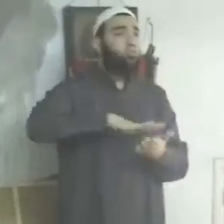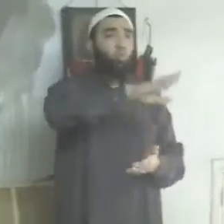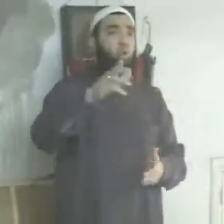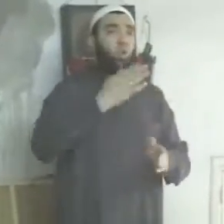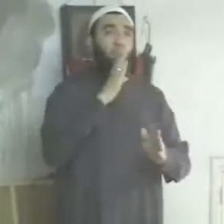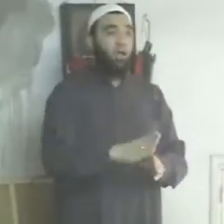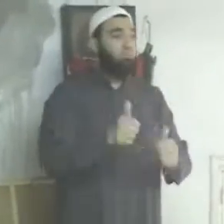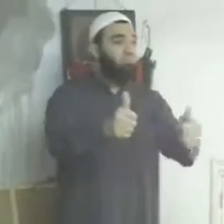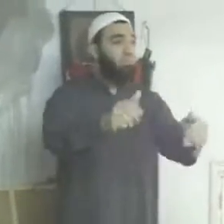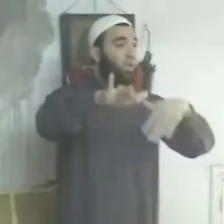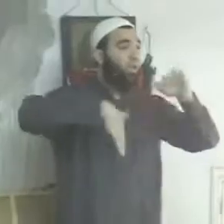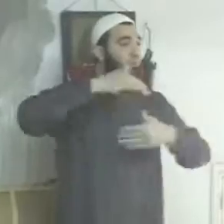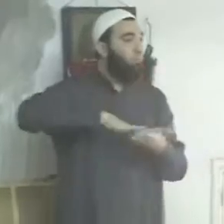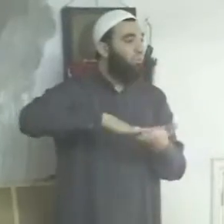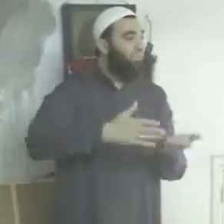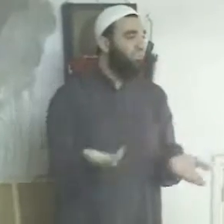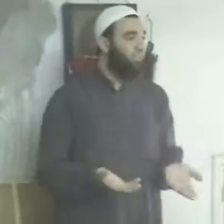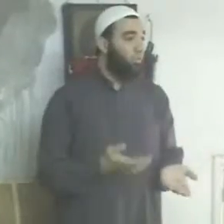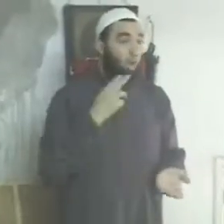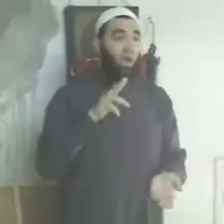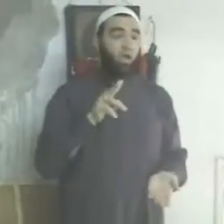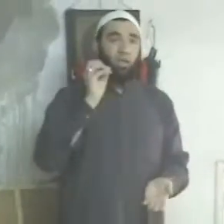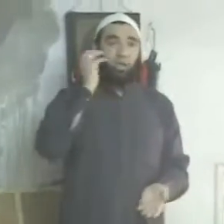خلاص عرفت ربها واستقرت